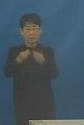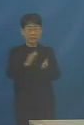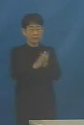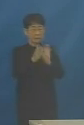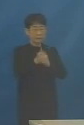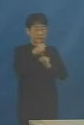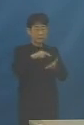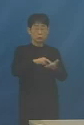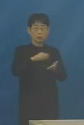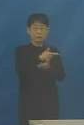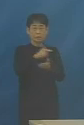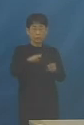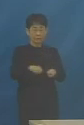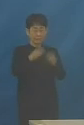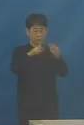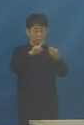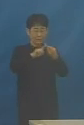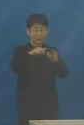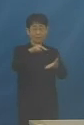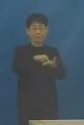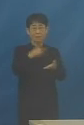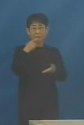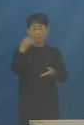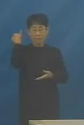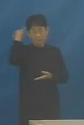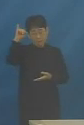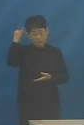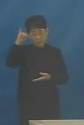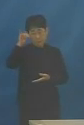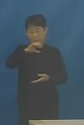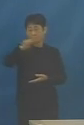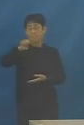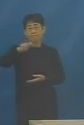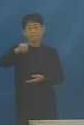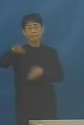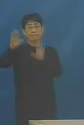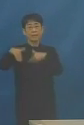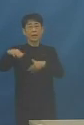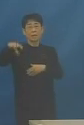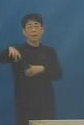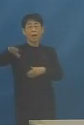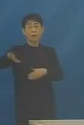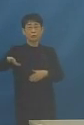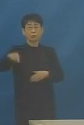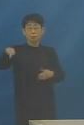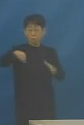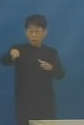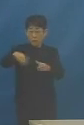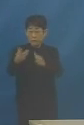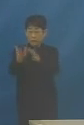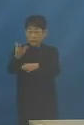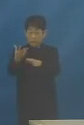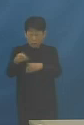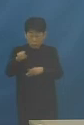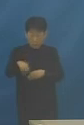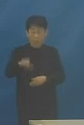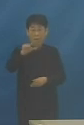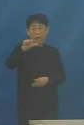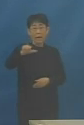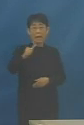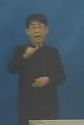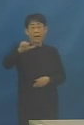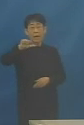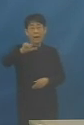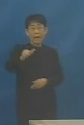から色とに意見を述べさせていただいたりしましてそれであの出てきたのがアダムズ方式による配分